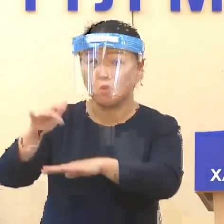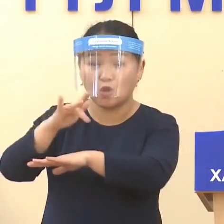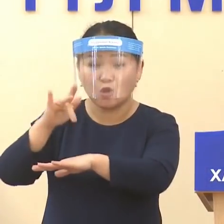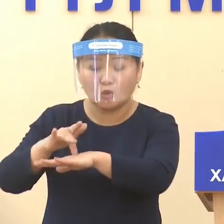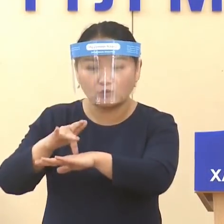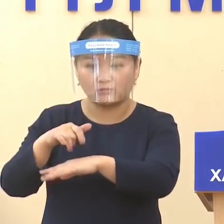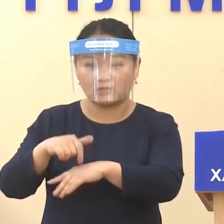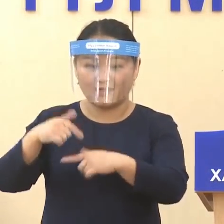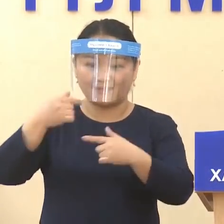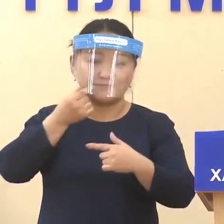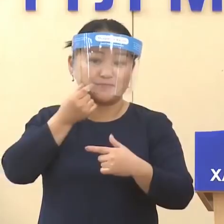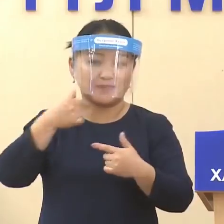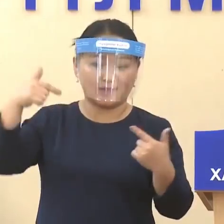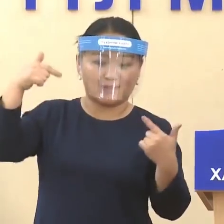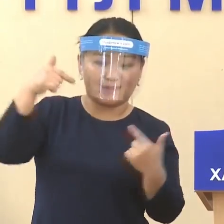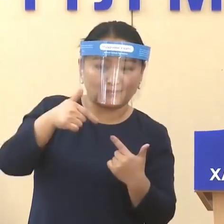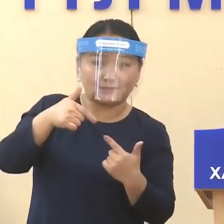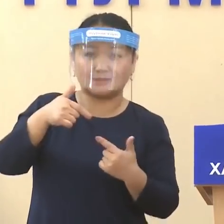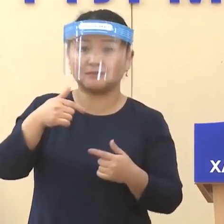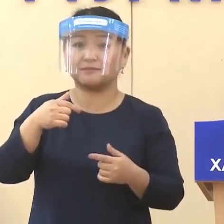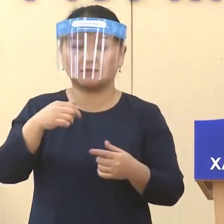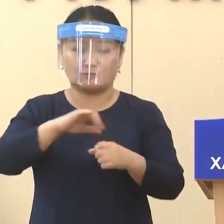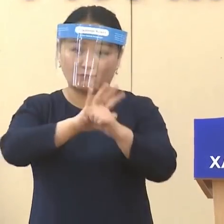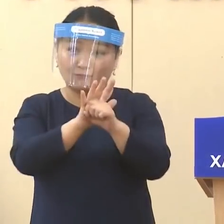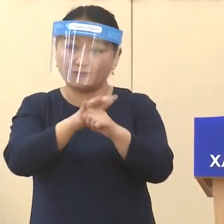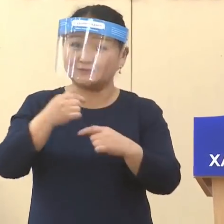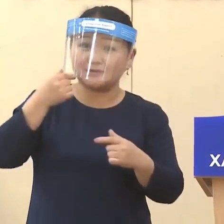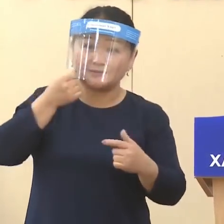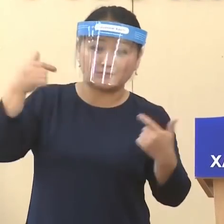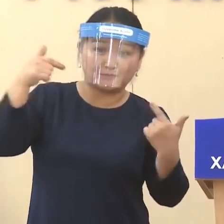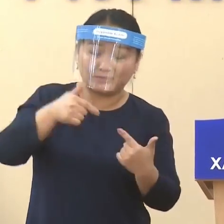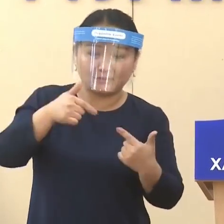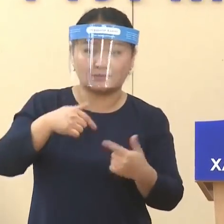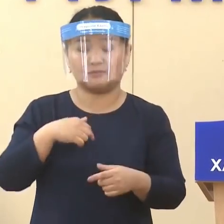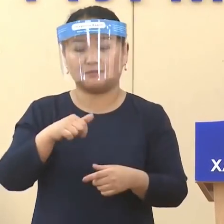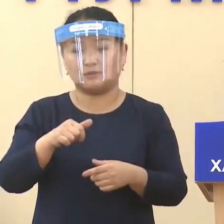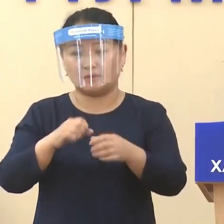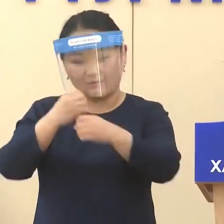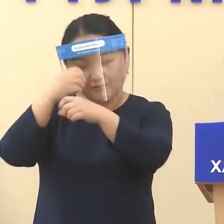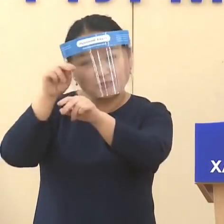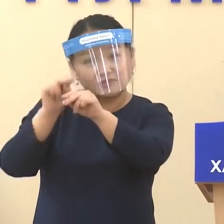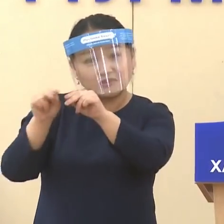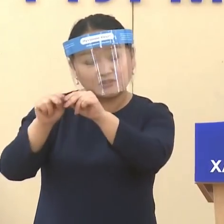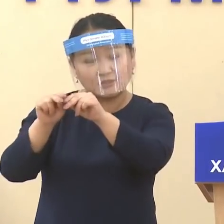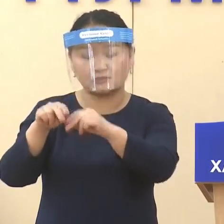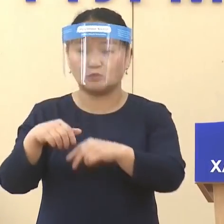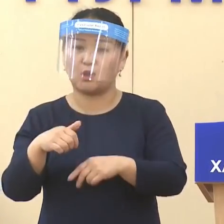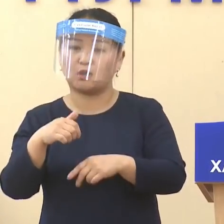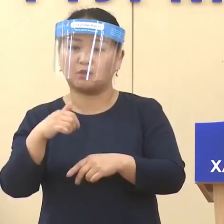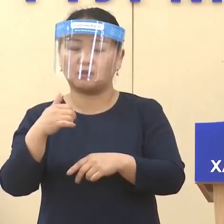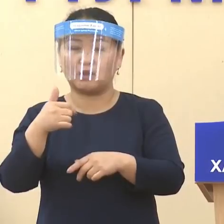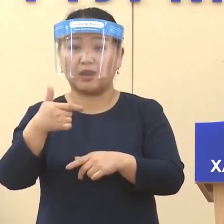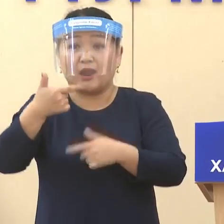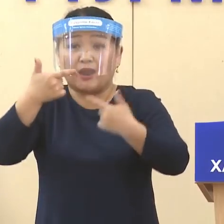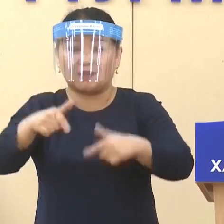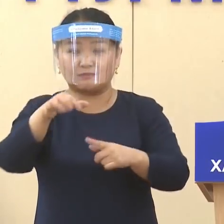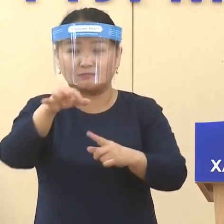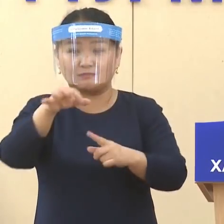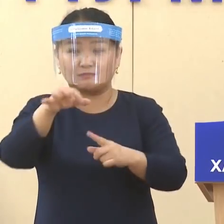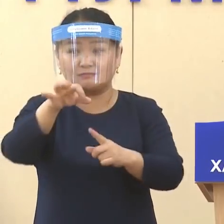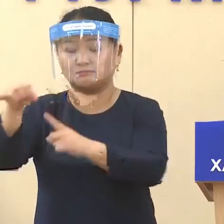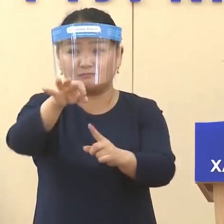антител илрүүлэх ийм шинжилгээ хийж байгаа юм байна. За ингэхдээ хүмүүсийг санамсаргүй төврийн аргаар сонгох